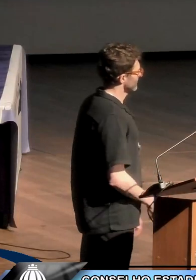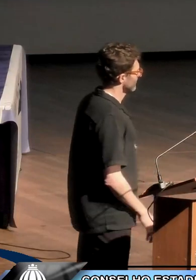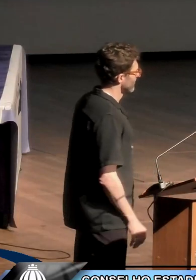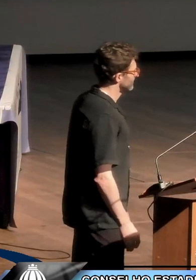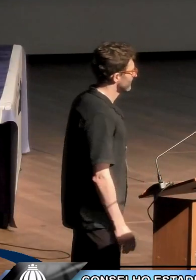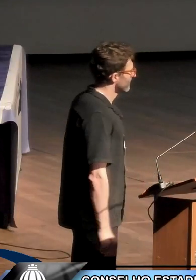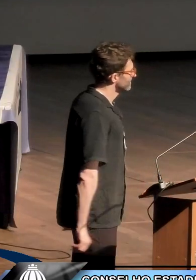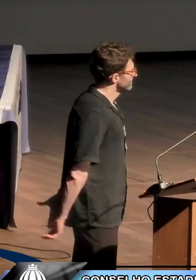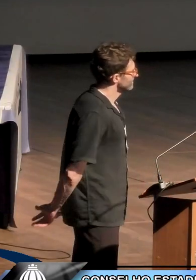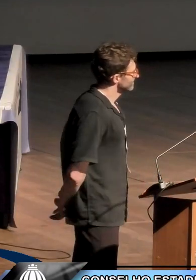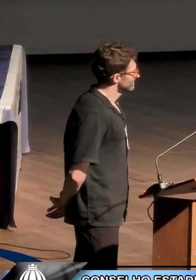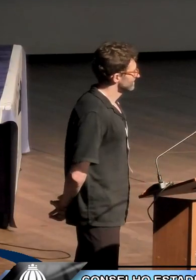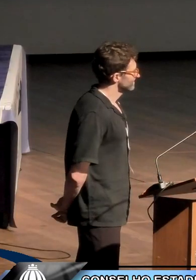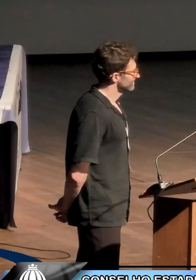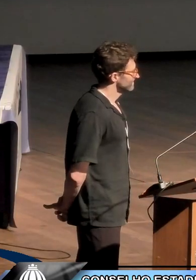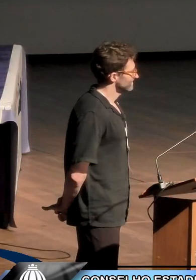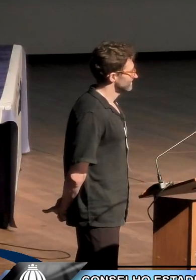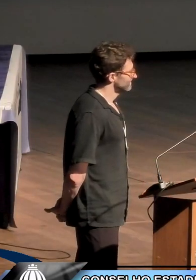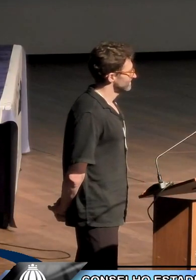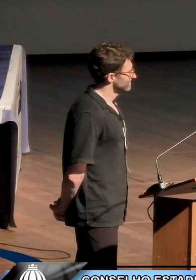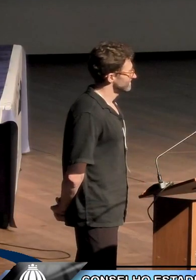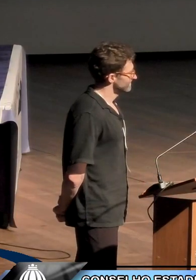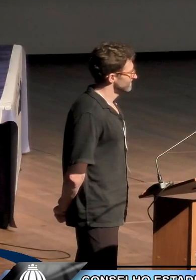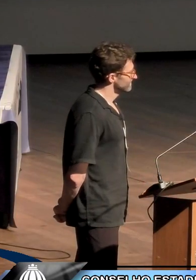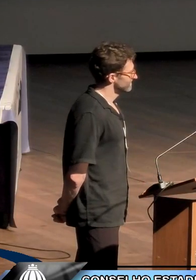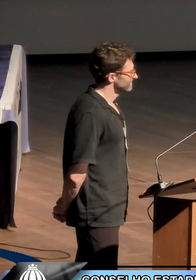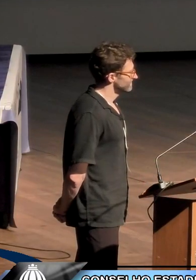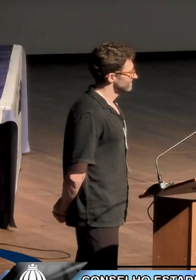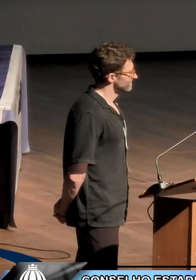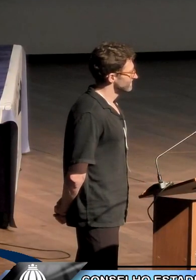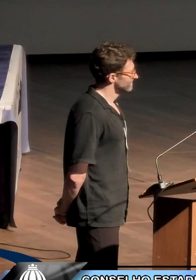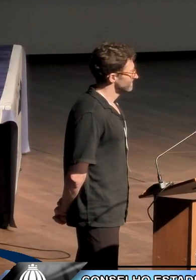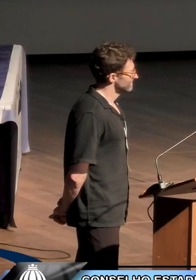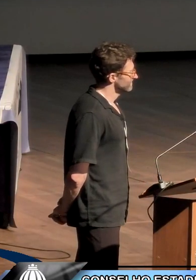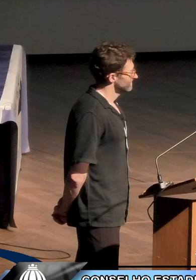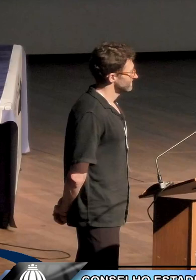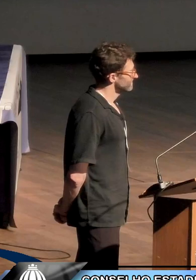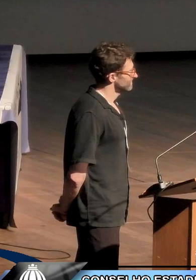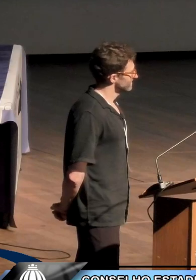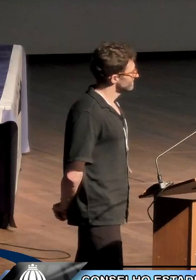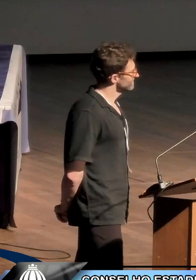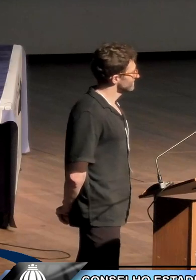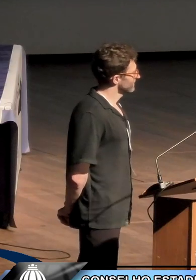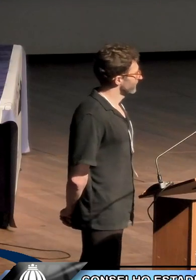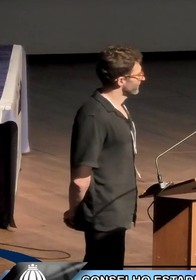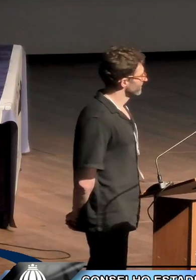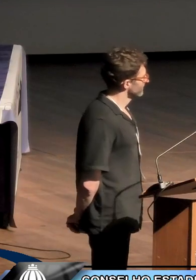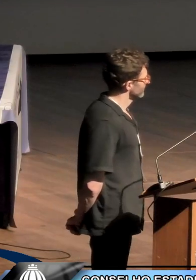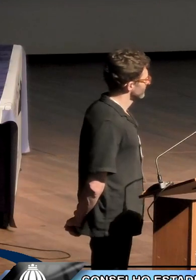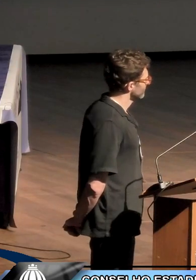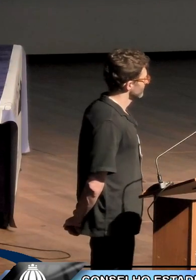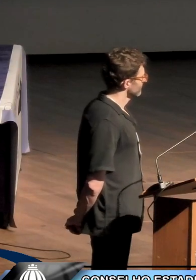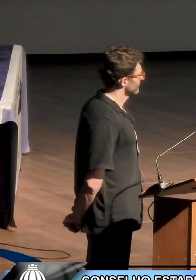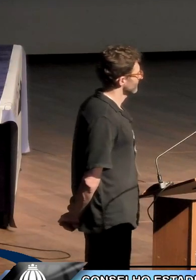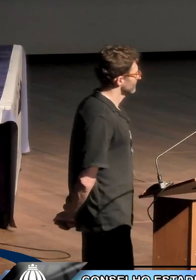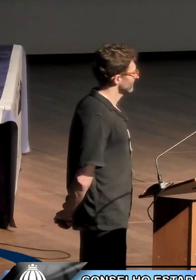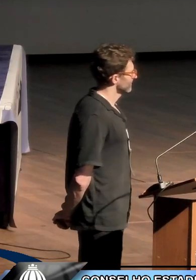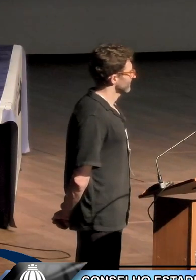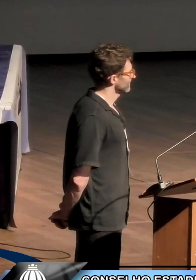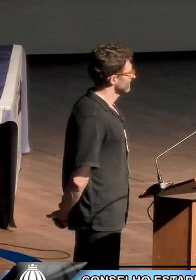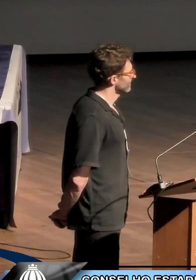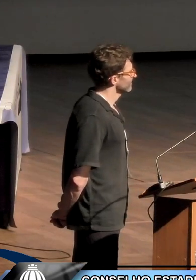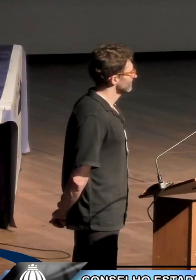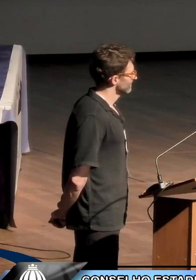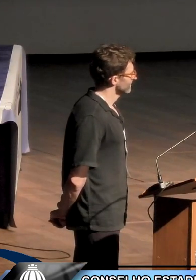seguinte pensei em 2021 informa que 69% das executoras que realizaram prestação de contas afirmaram que foram